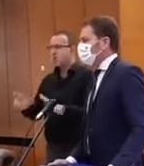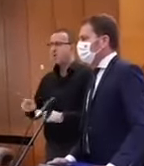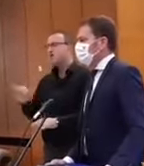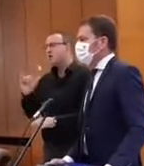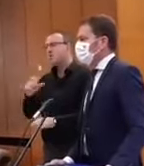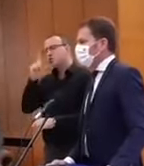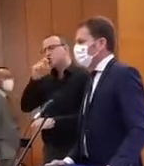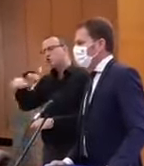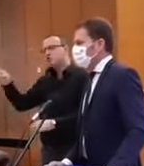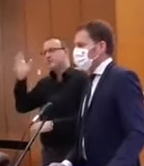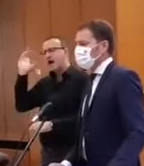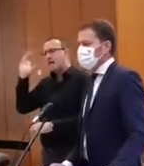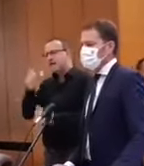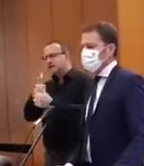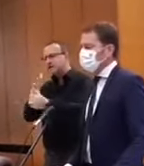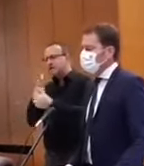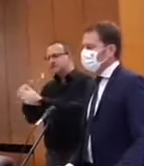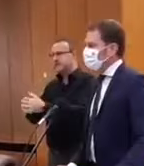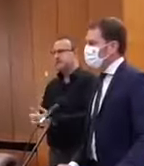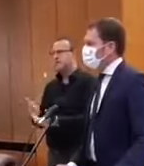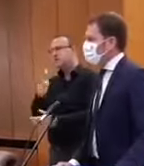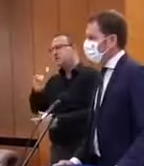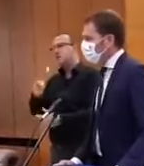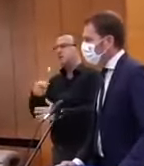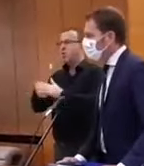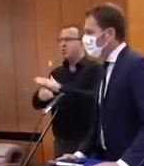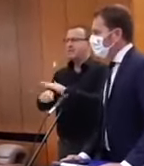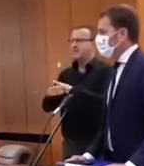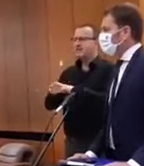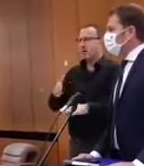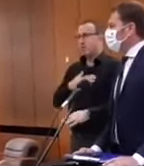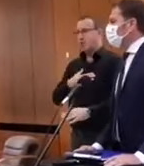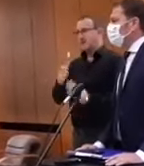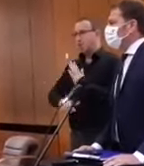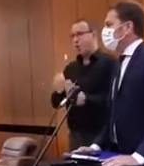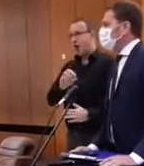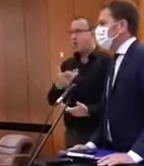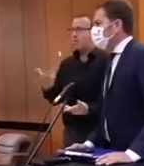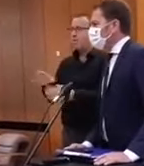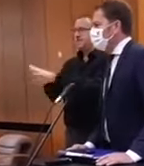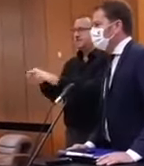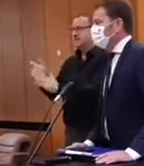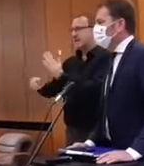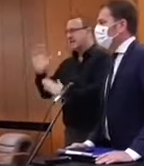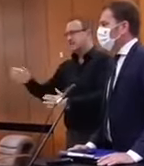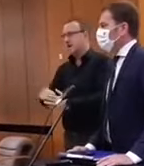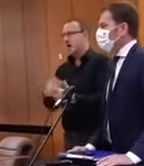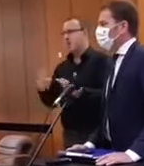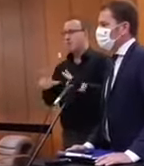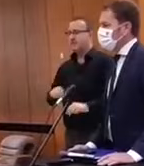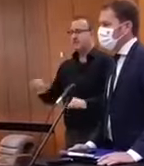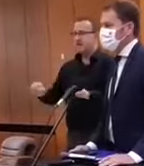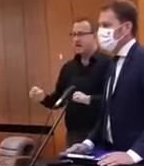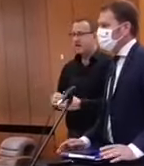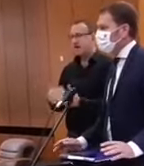ktorémukoľvek zločincovi po krku. A či ten zločinec bude skorumpovaný minister z Olano, alebo to bude nejaký minister zo Smeru, alebo to bude predseda vlády,